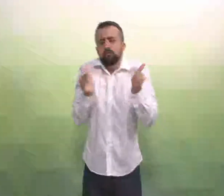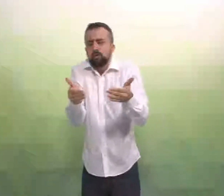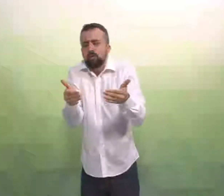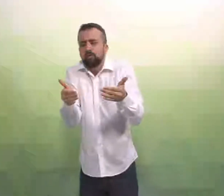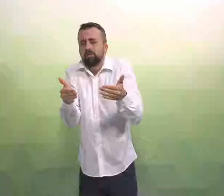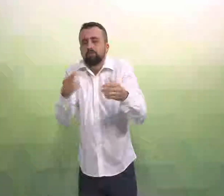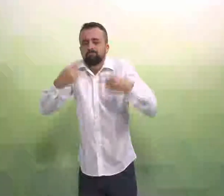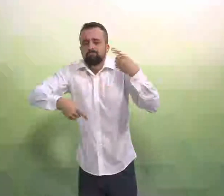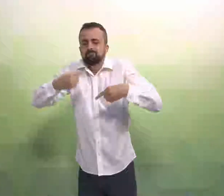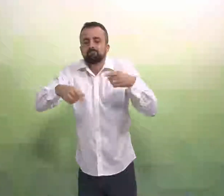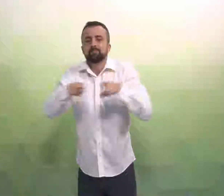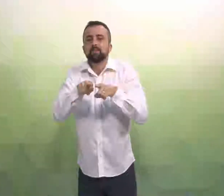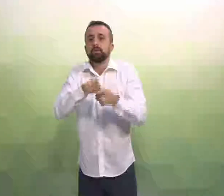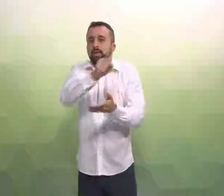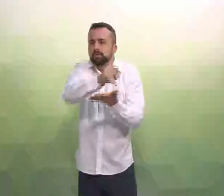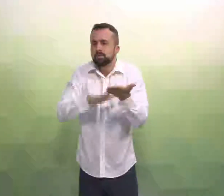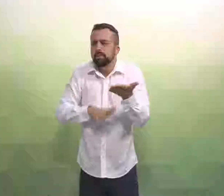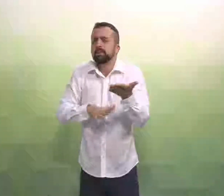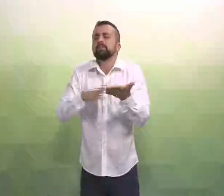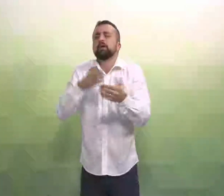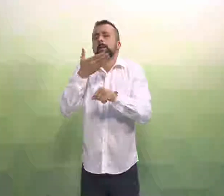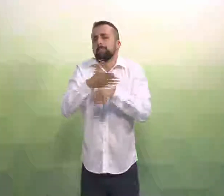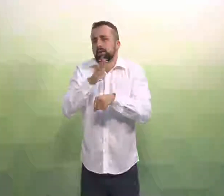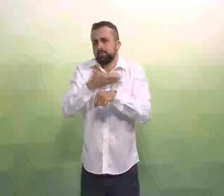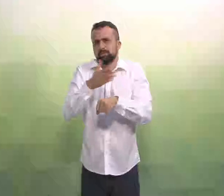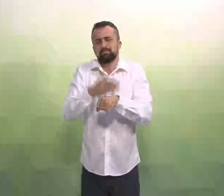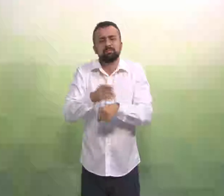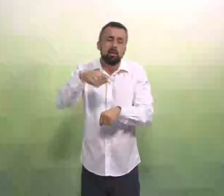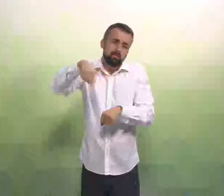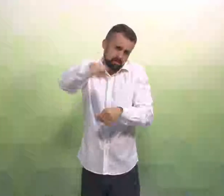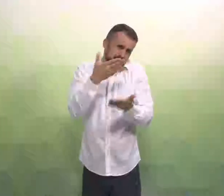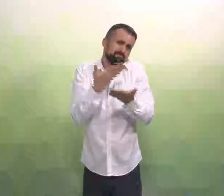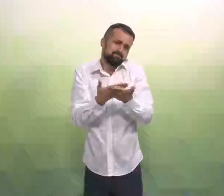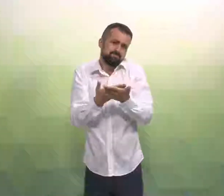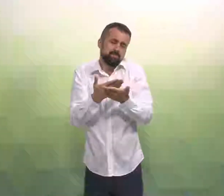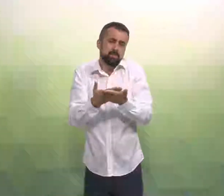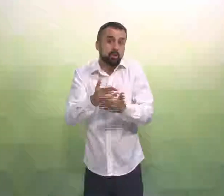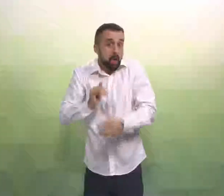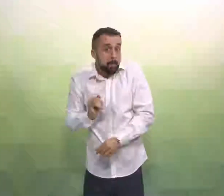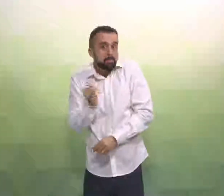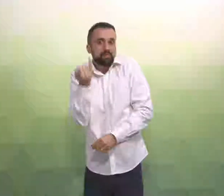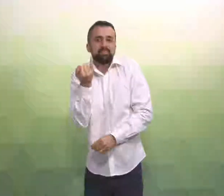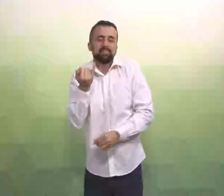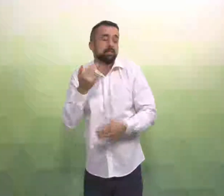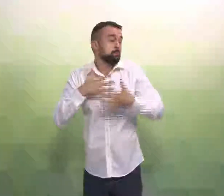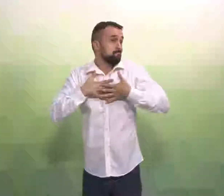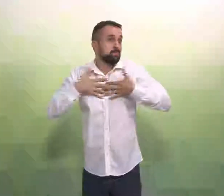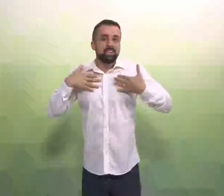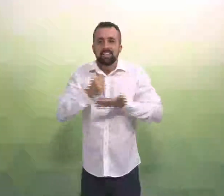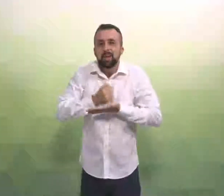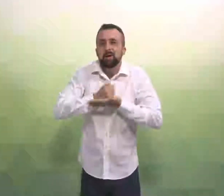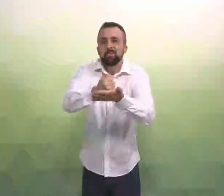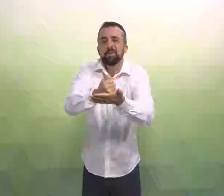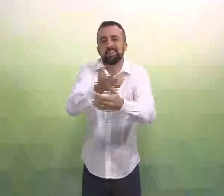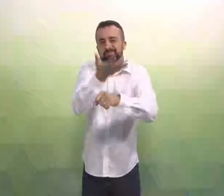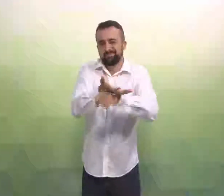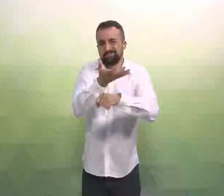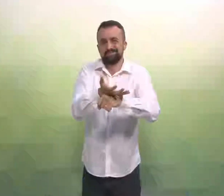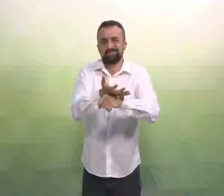Também teremos fóruns de discussões e atividades práticas. Então estudem, aproveitem. Será